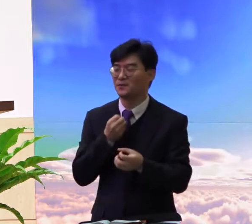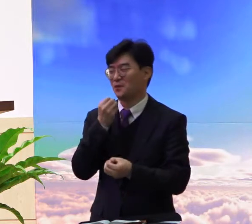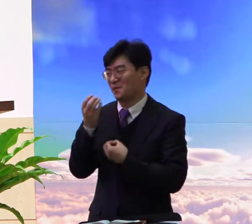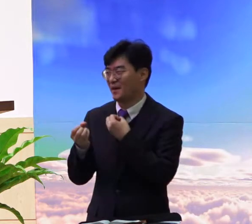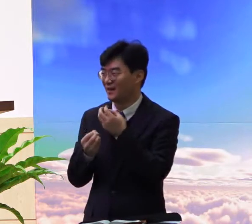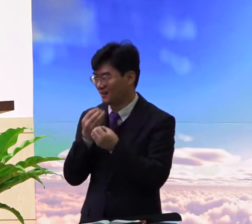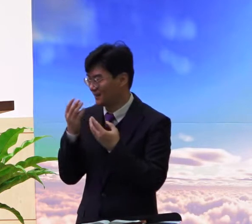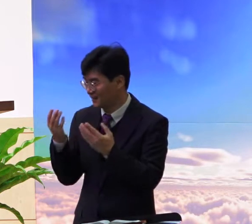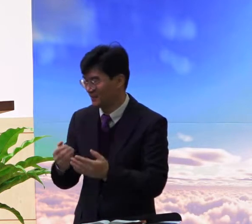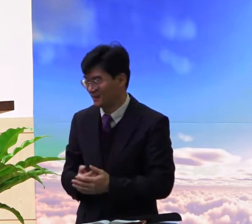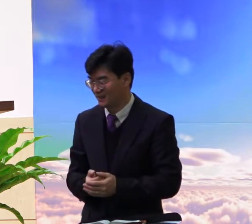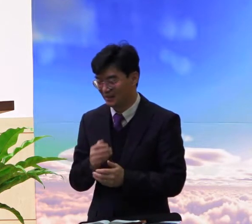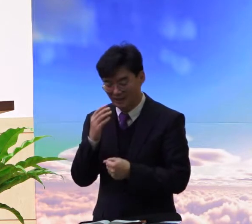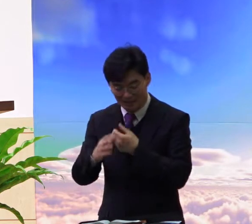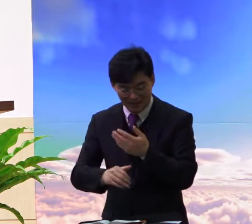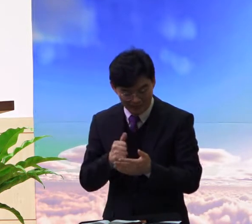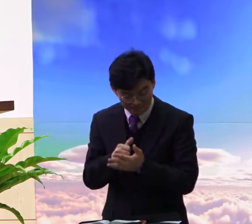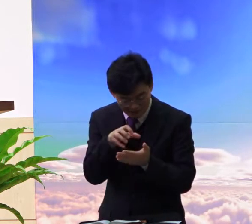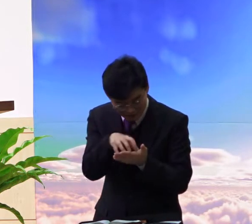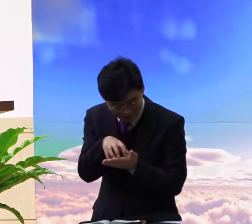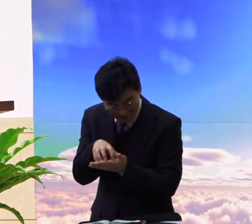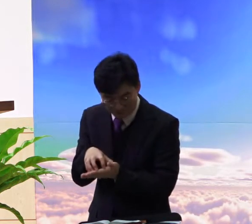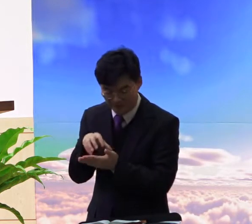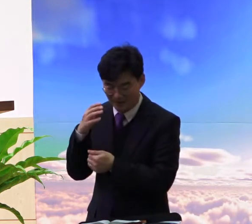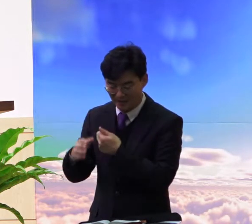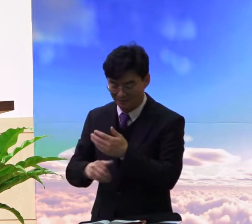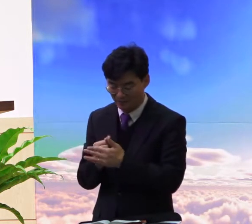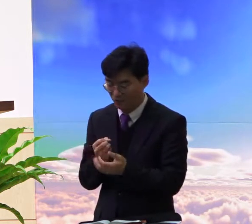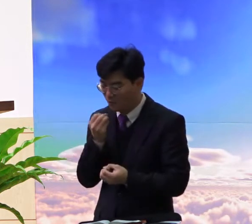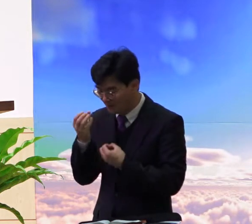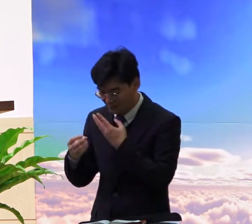그 마음을 하나님께서 회복시키시고